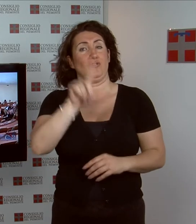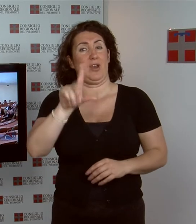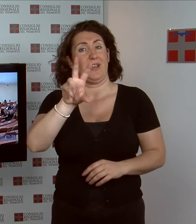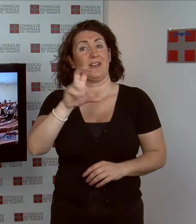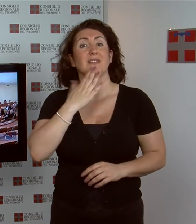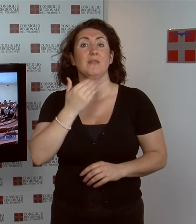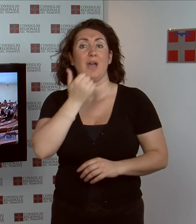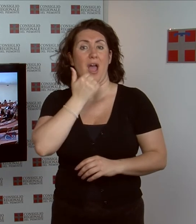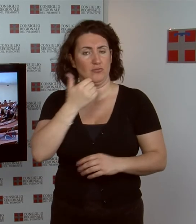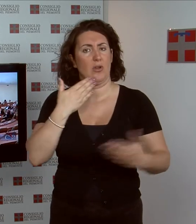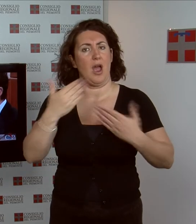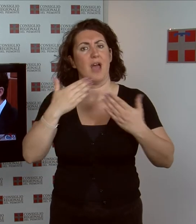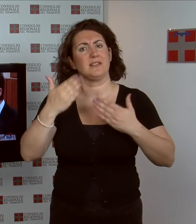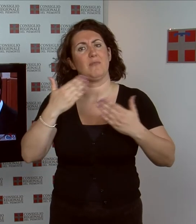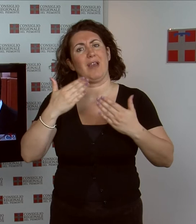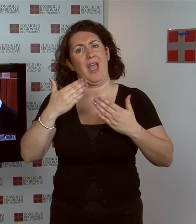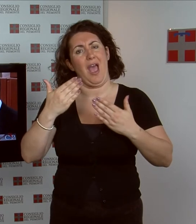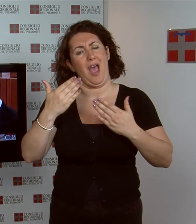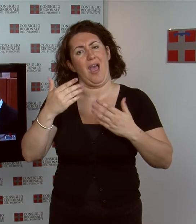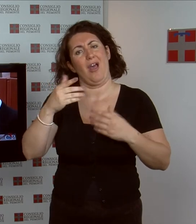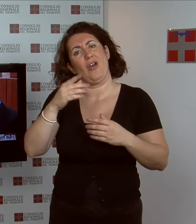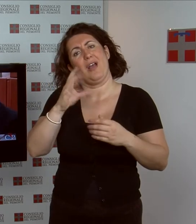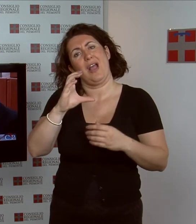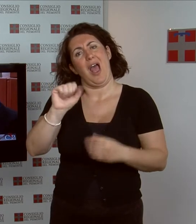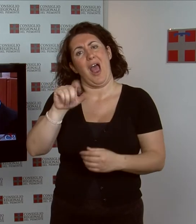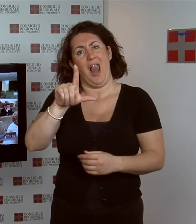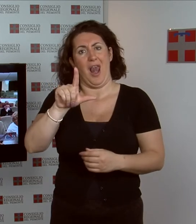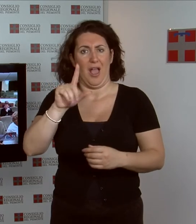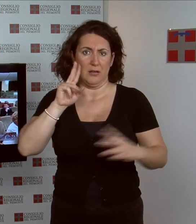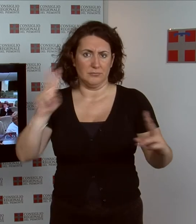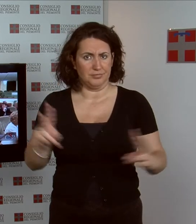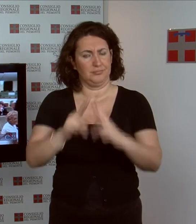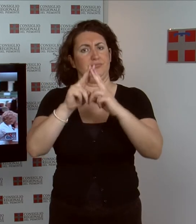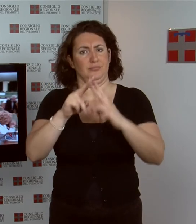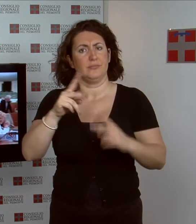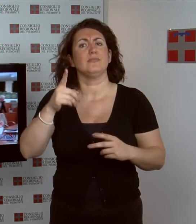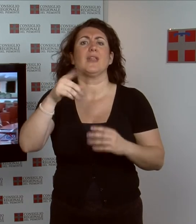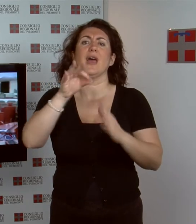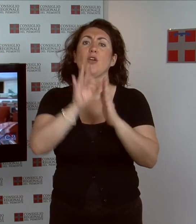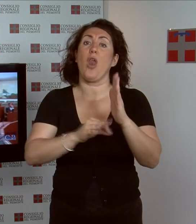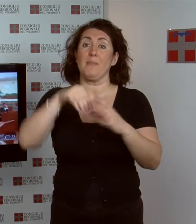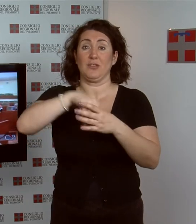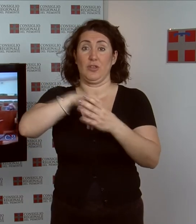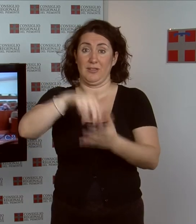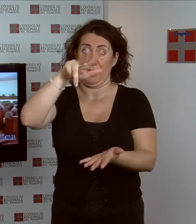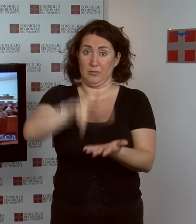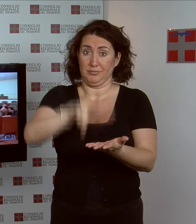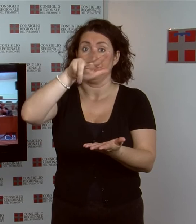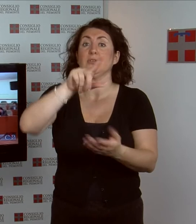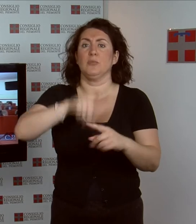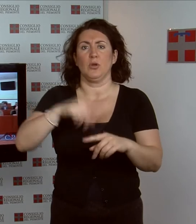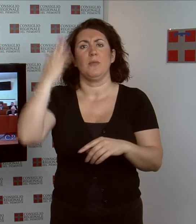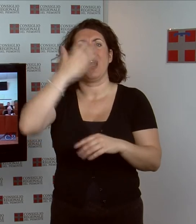plenaria del Consiglio delle Autonomie Locali. Oltre ad approvare il regolamento interno, il CAL ha dato parere favorevole e condizionato